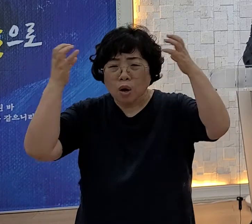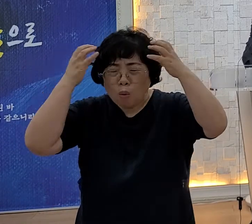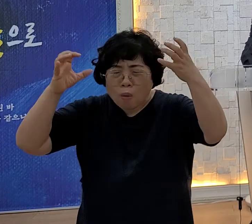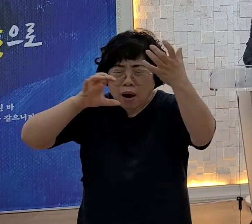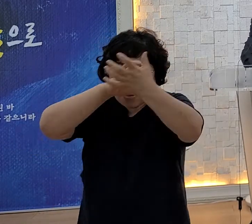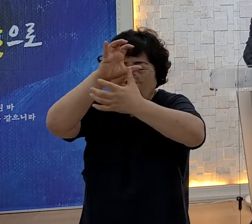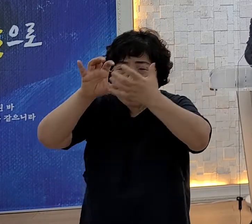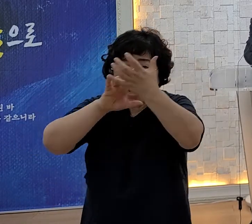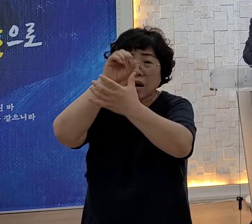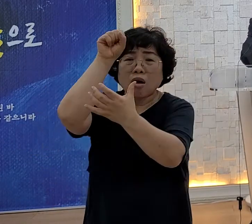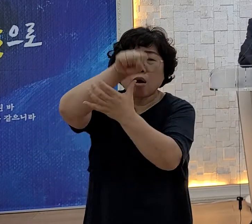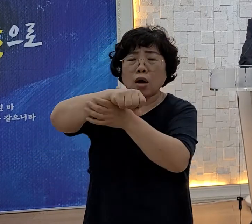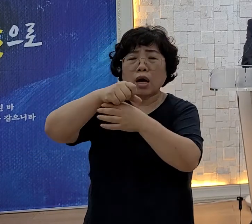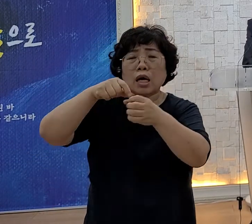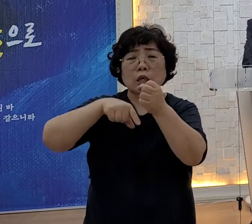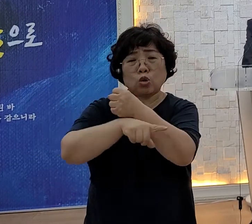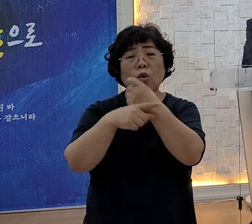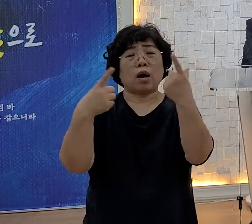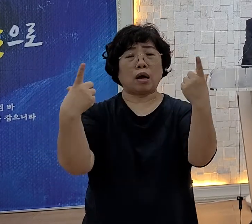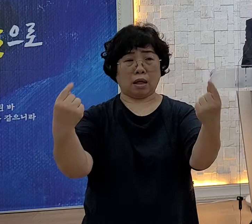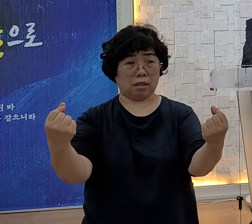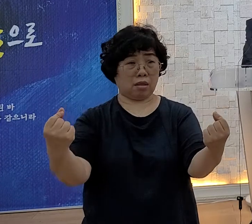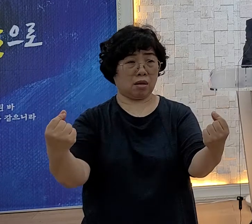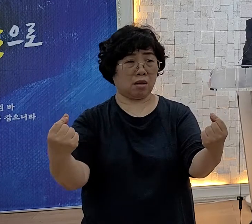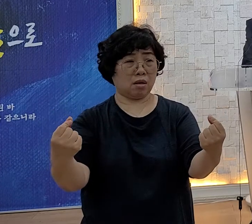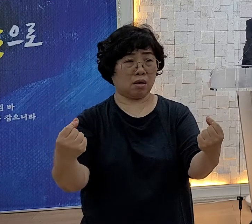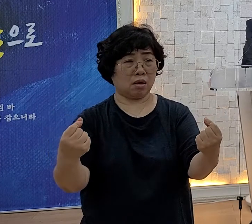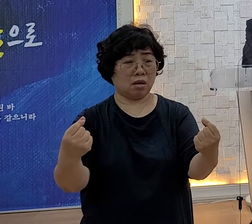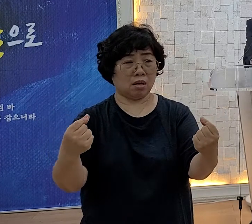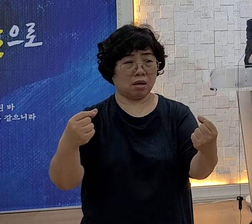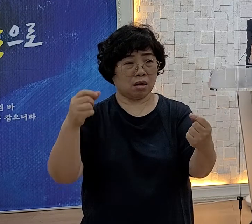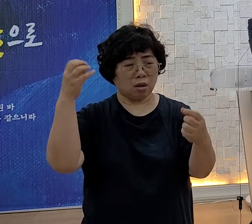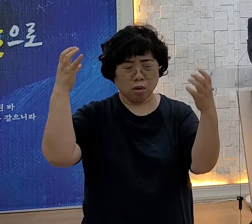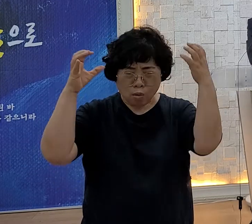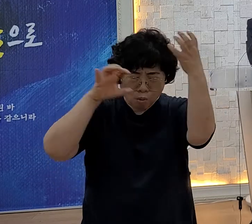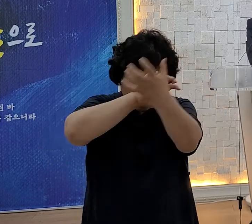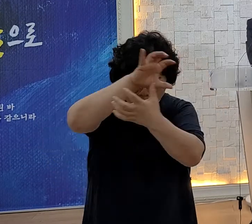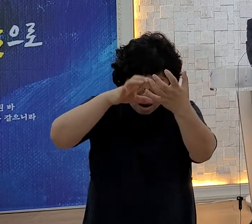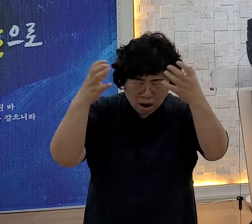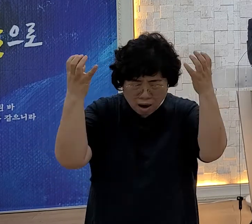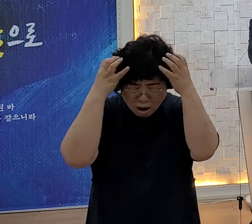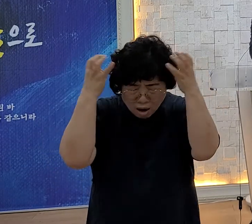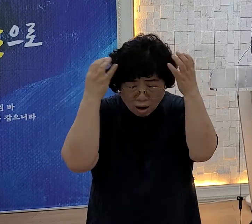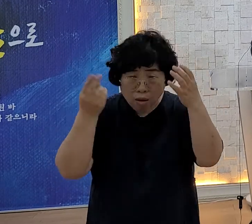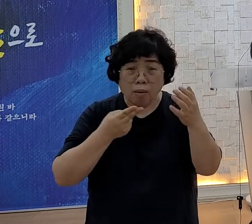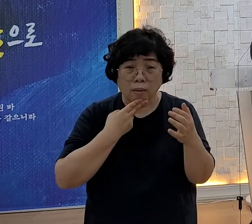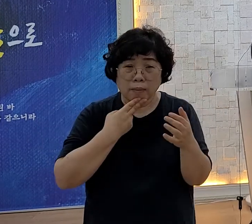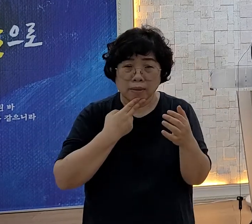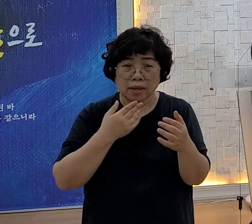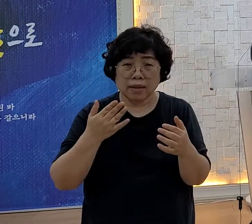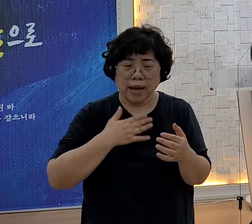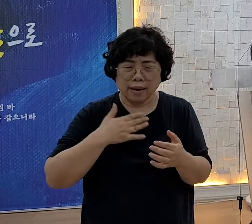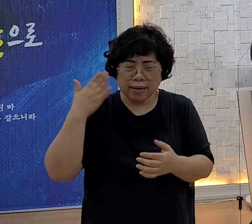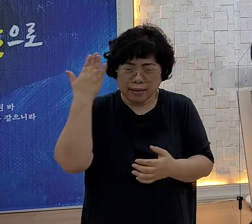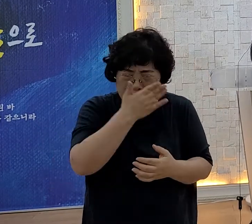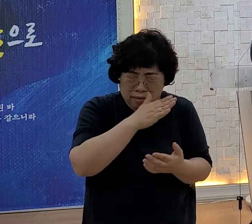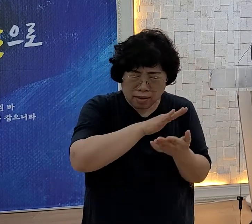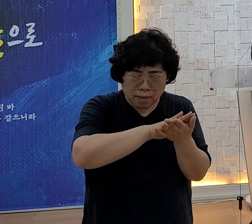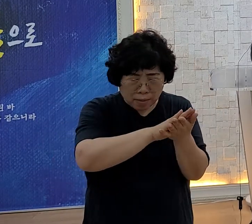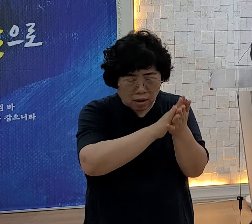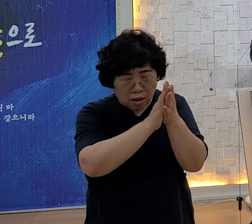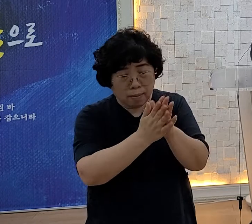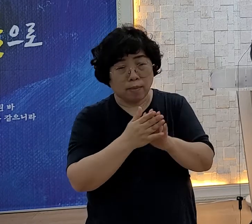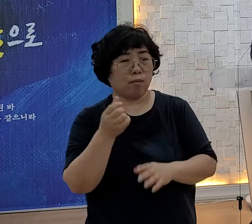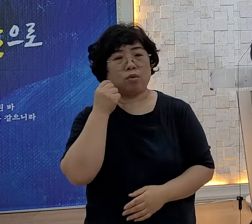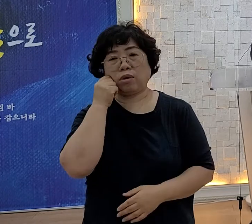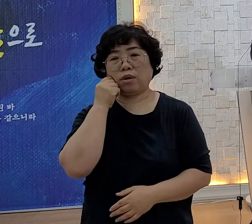허락하신 이유다라는 것을 말씀하고 있습니다. 우리가 이 사실을 분명히 알고 있다면 나를 순금과